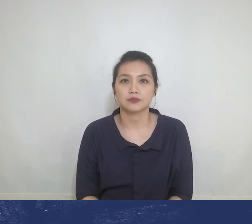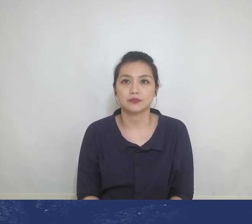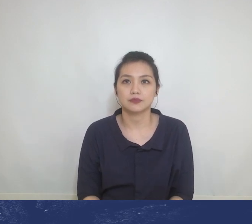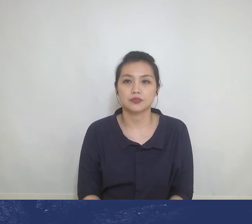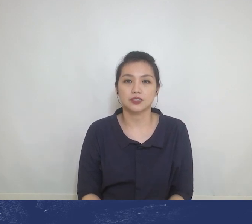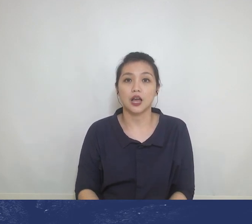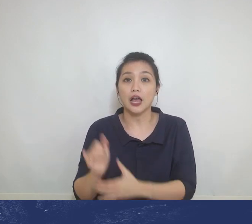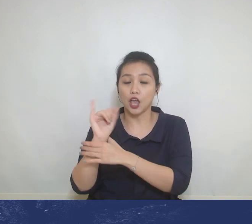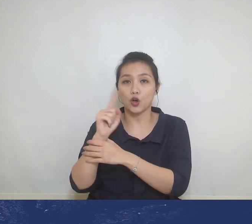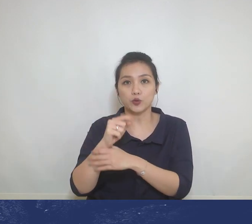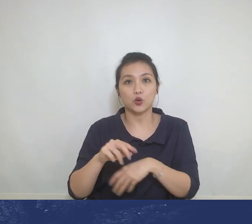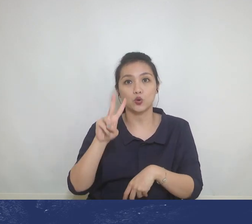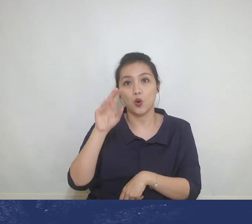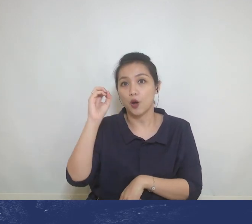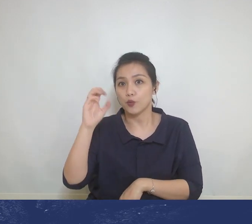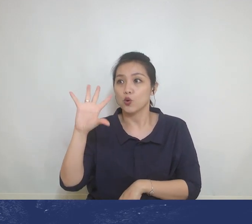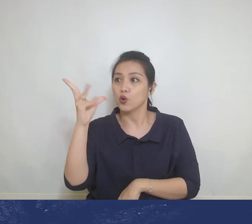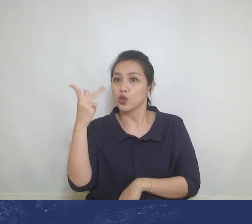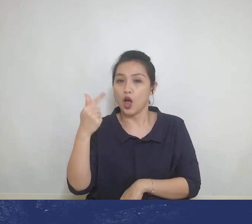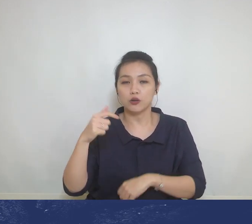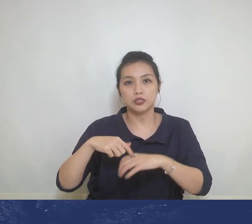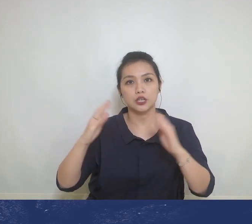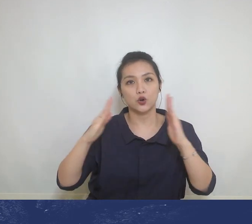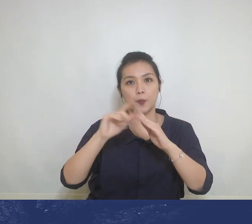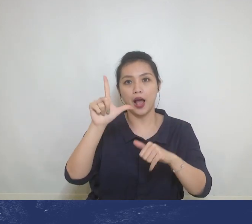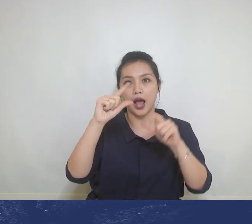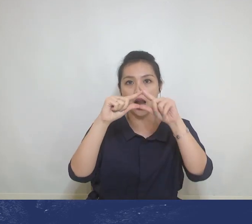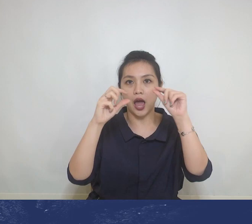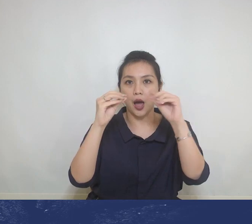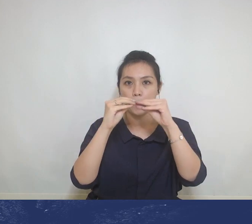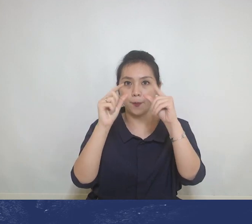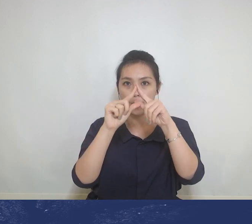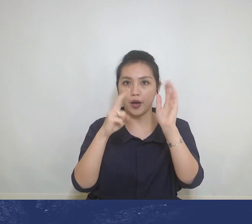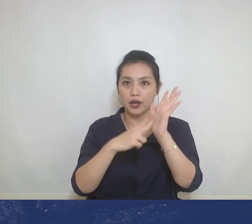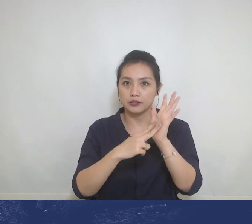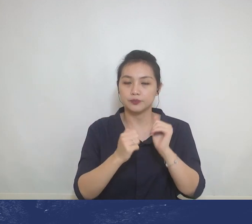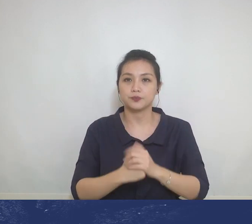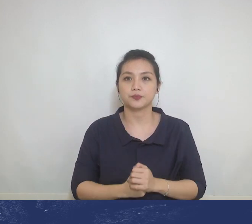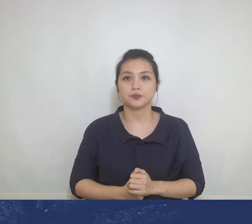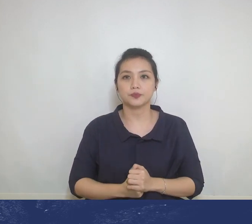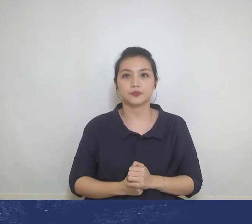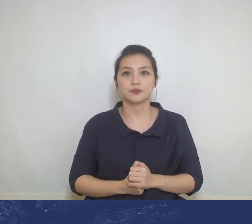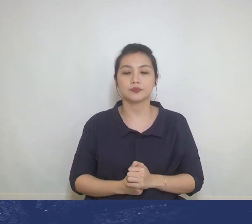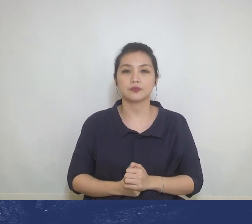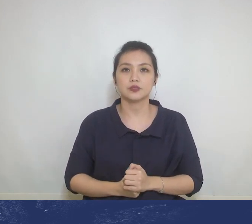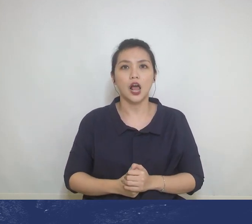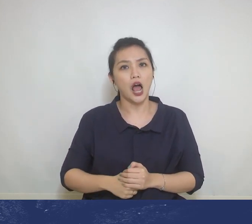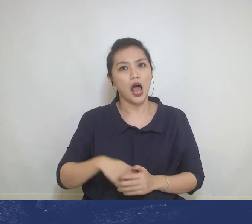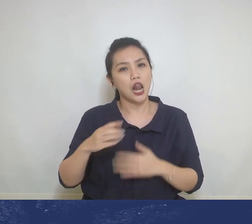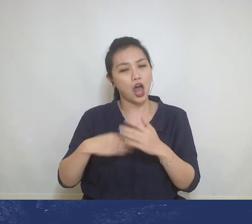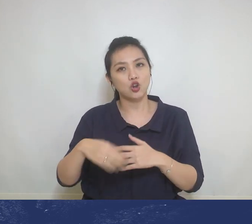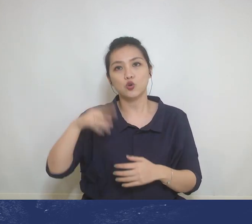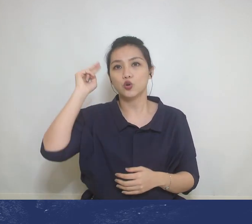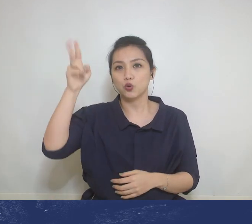dia itu berada di rumah Laban. Dan satu waktu tiba-tiba Tuhan tuh memberi perintah kepada Yakub, pulanglah ke negeri